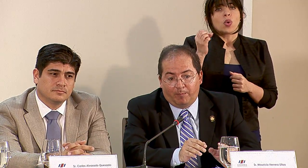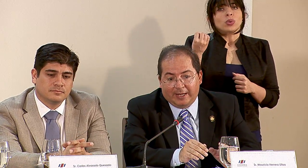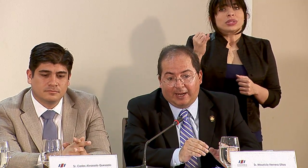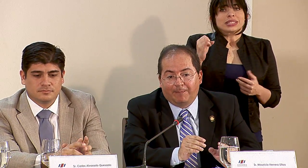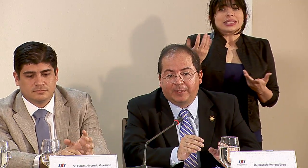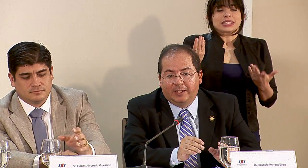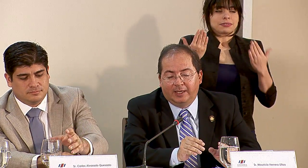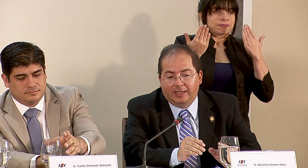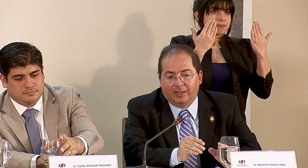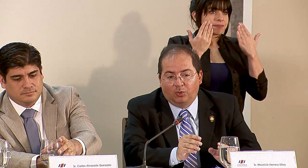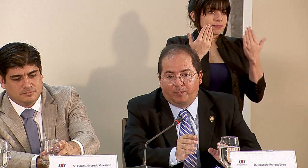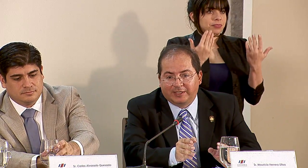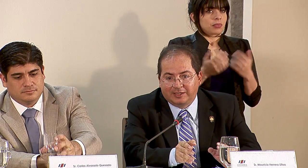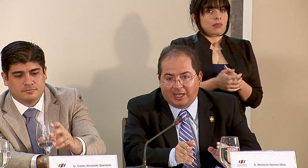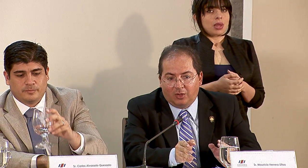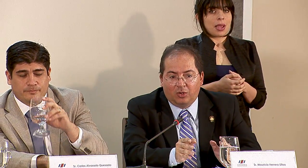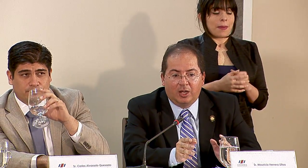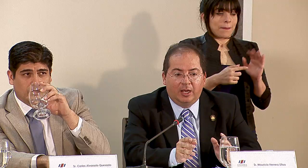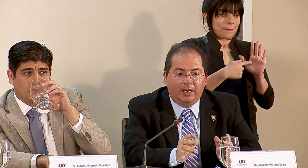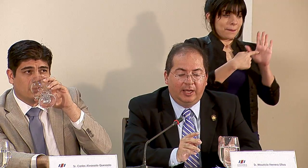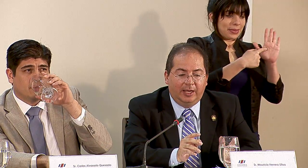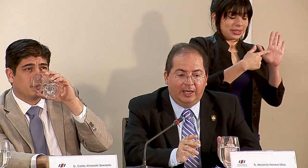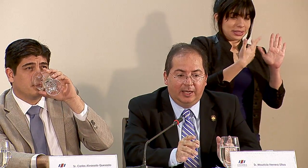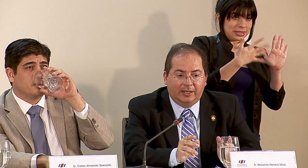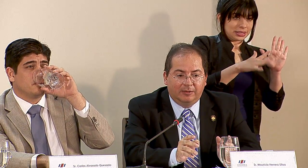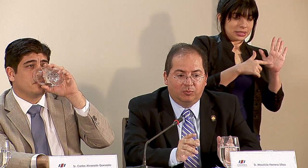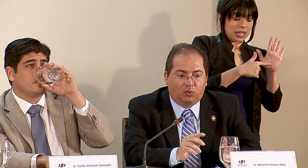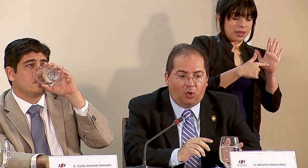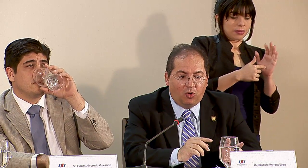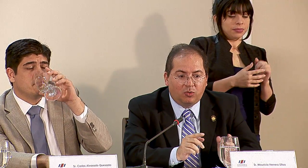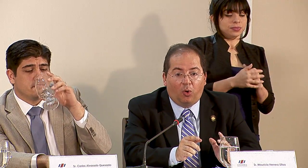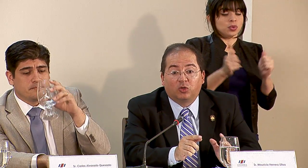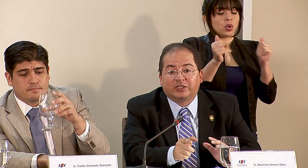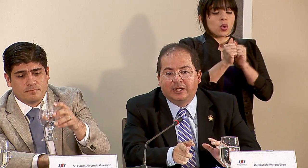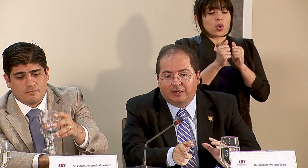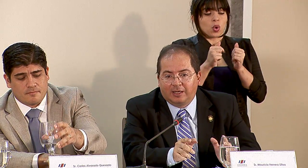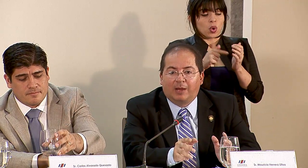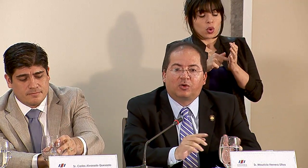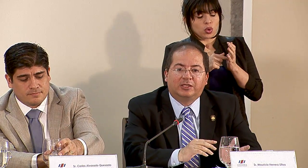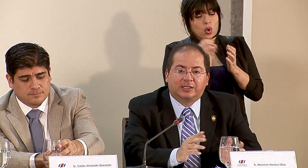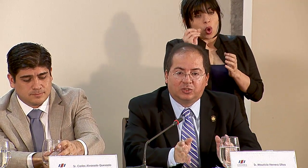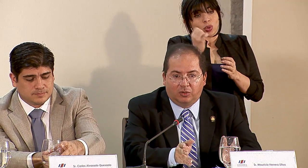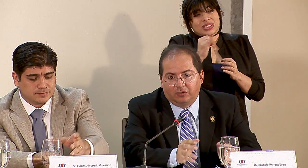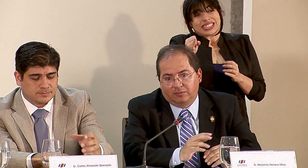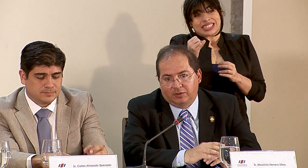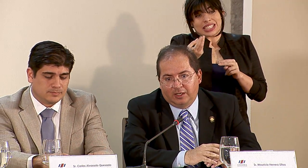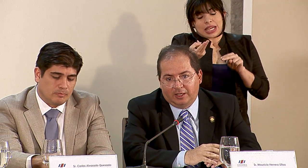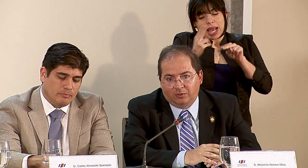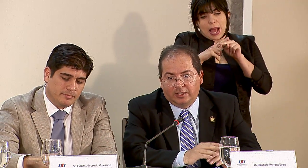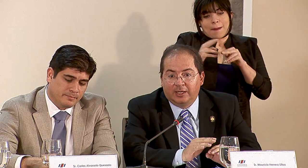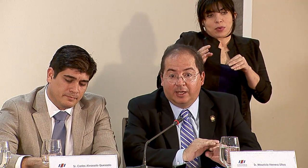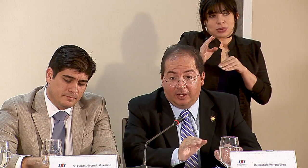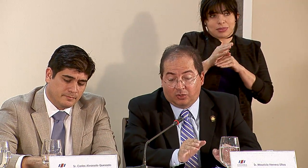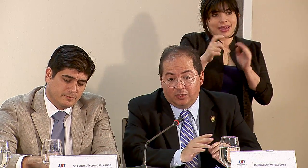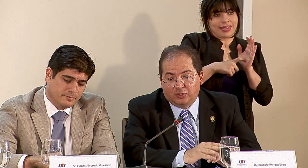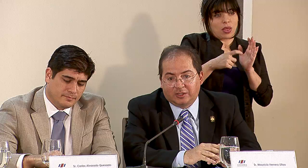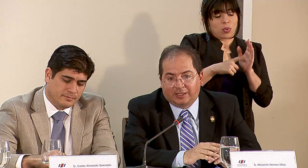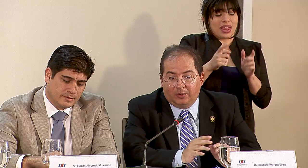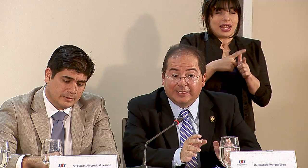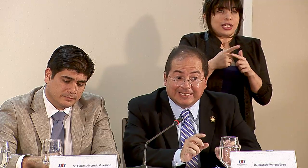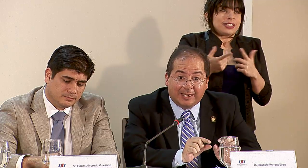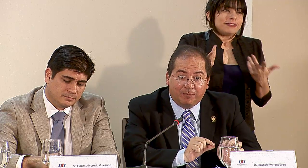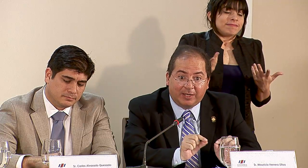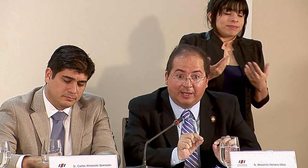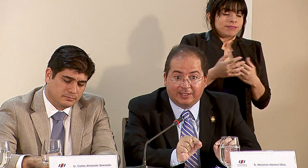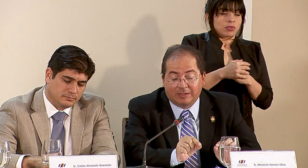se compara lo presentado con o sin la amortización de la deuda. En todos los